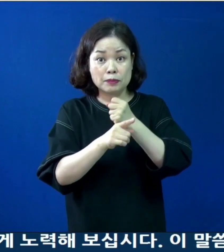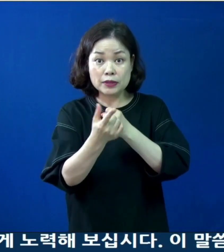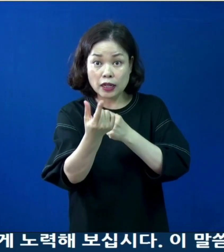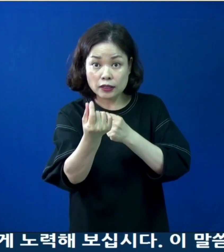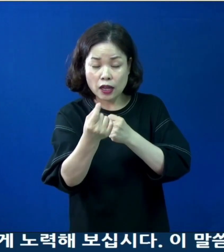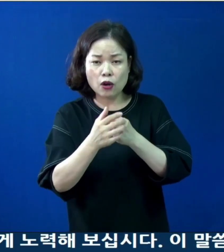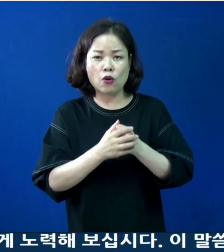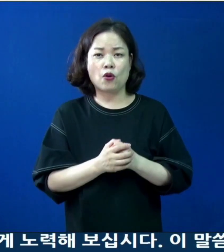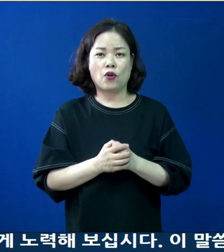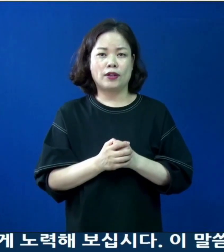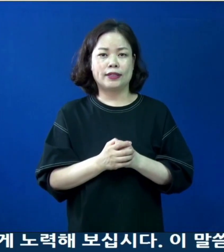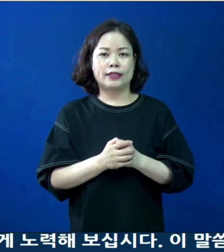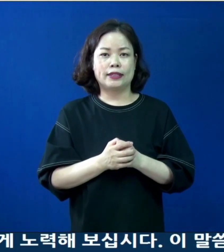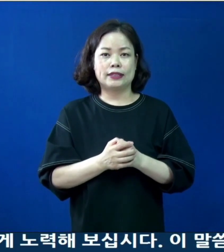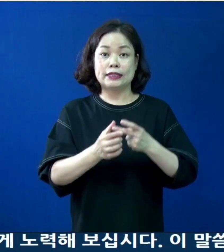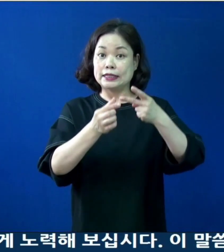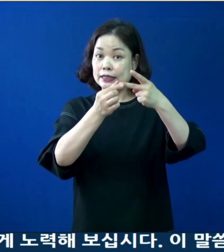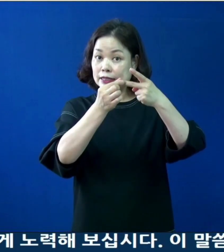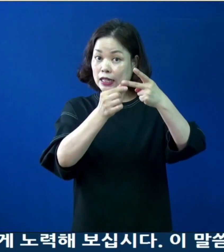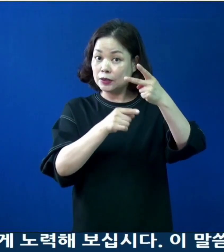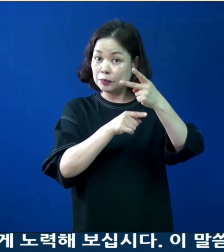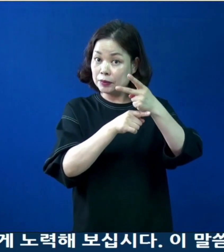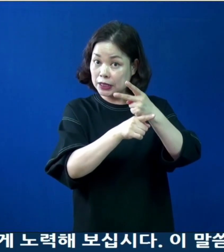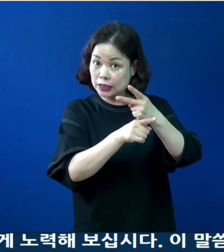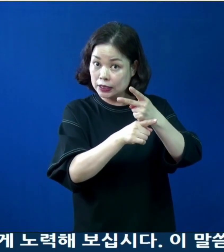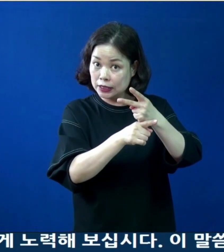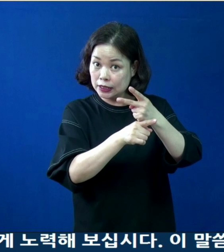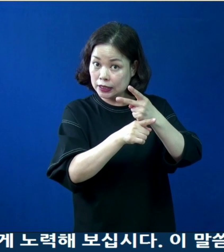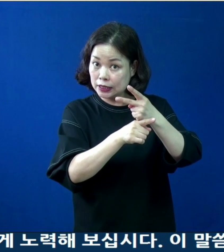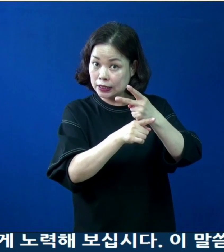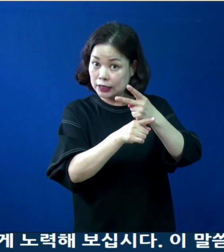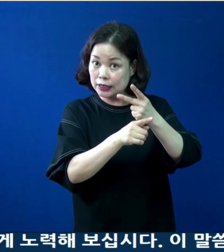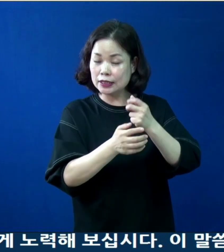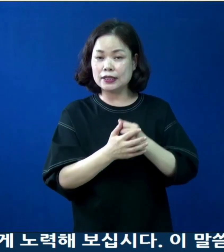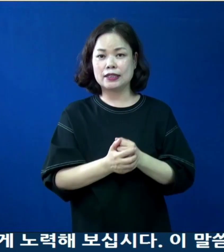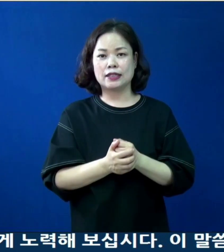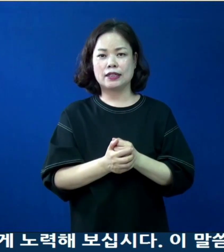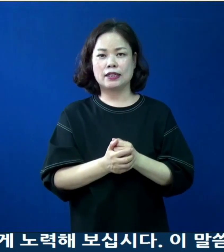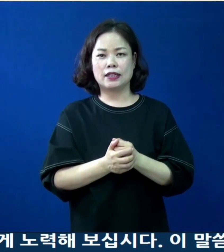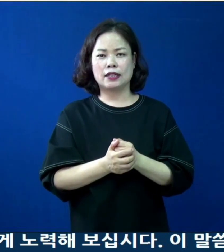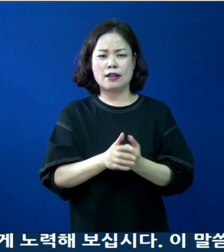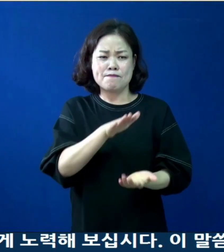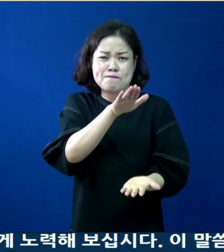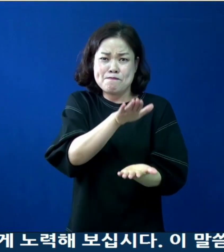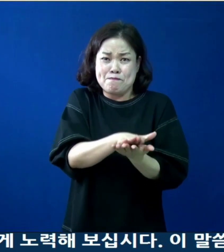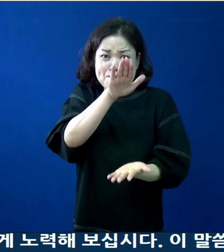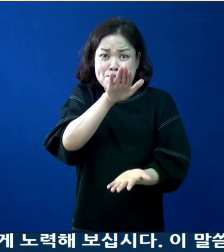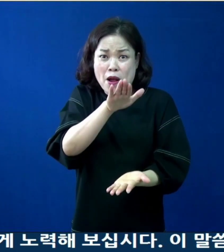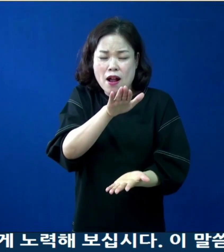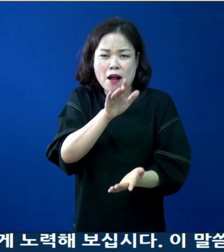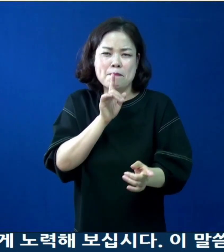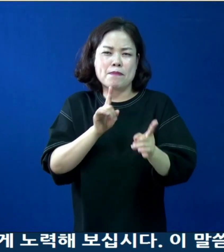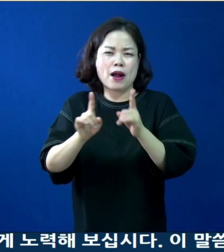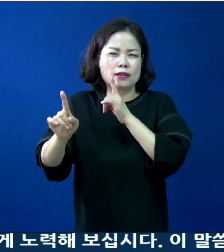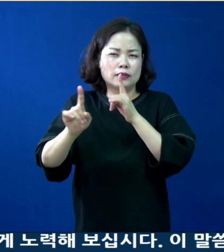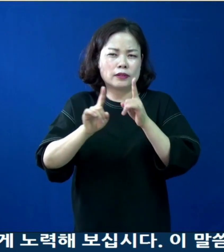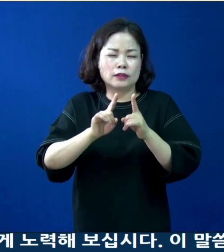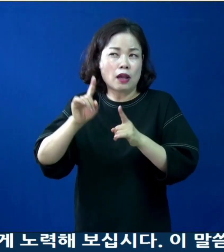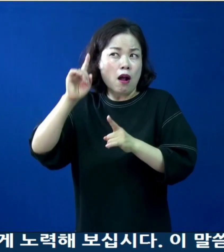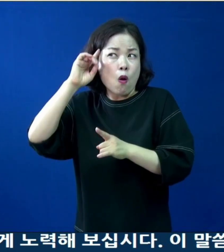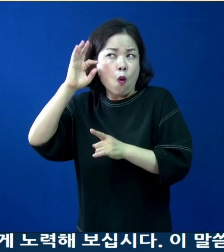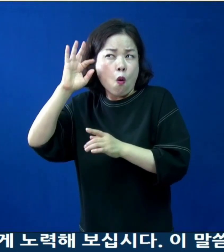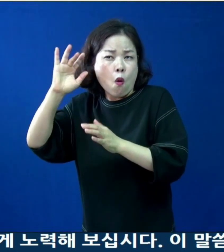같습니다. 2차적 의미는 이 열정적으로 말씀을